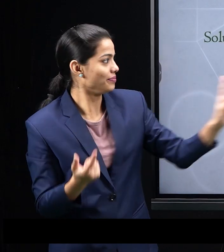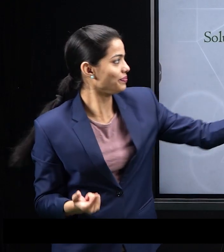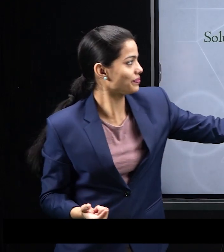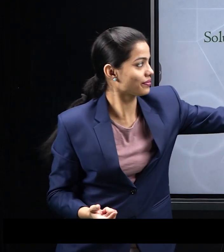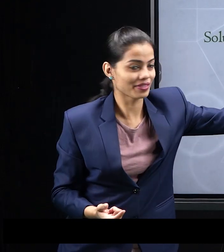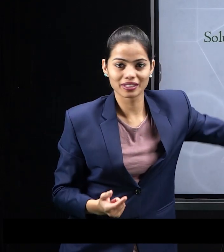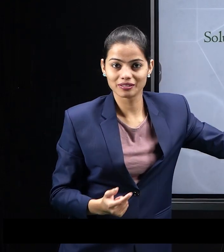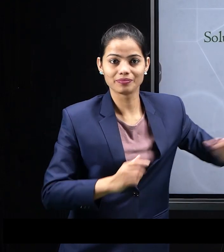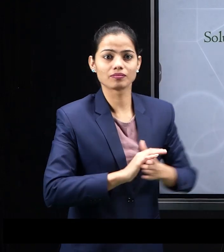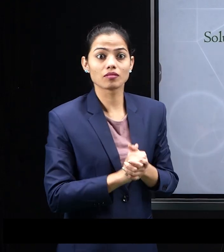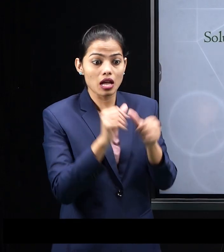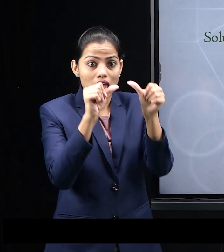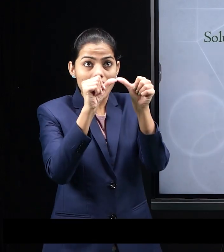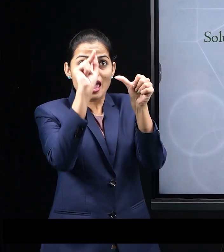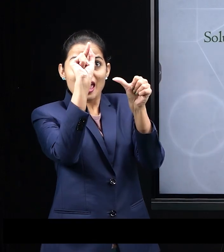A is equals to E F H I.